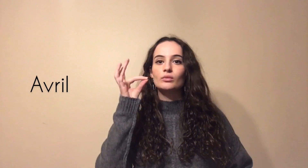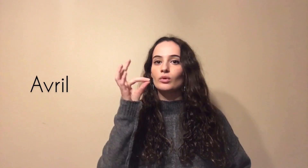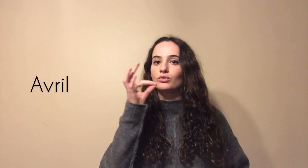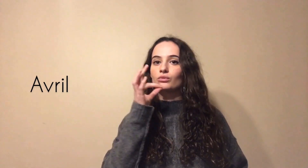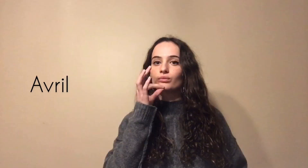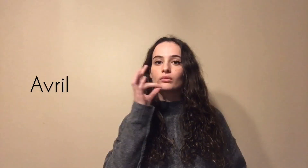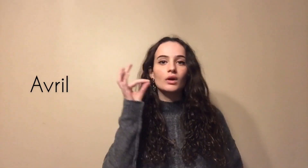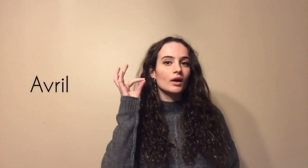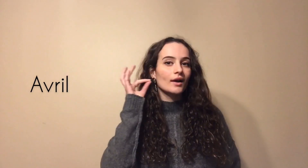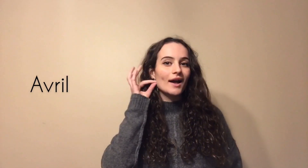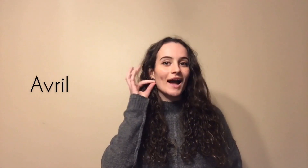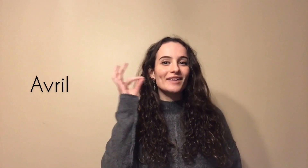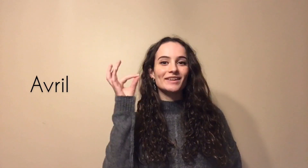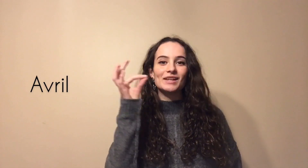menton. Avril.